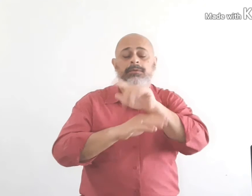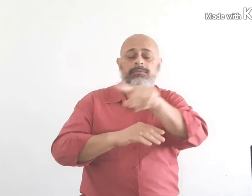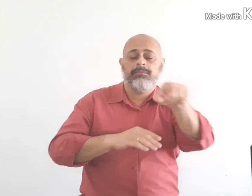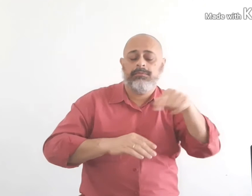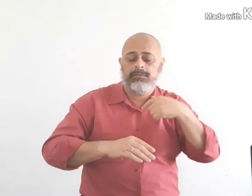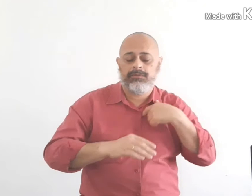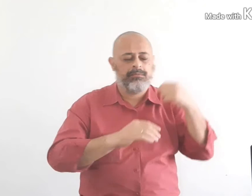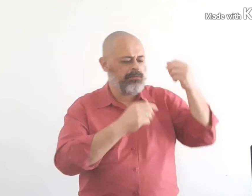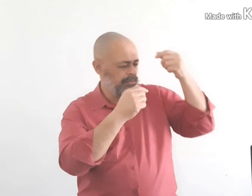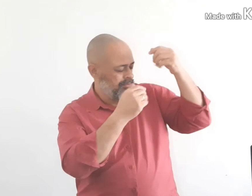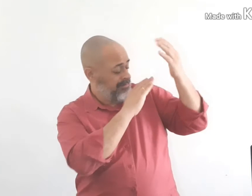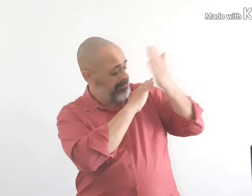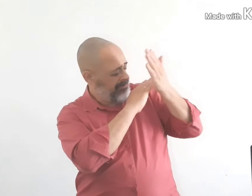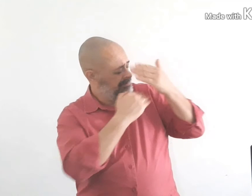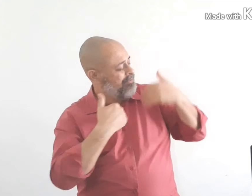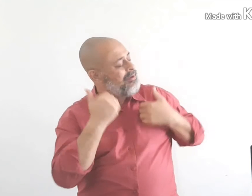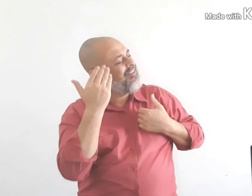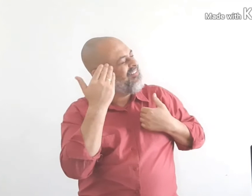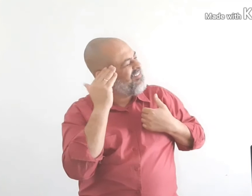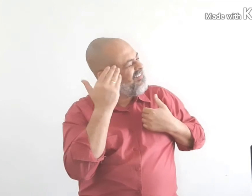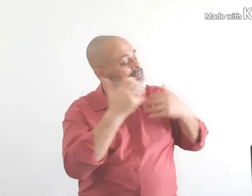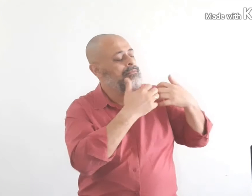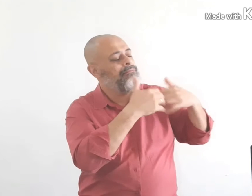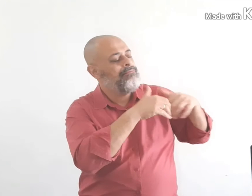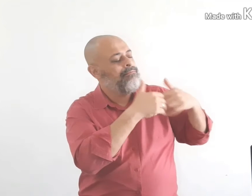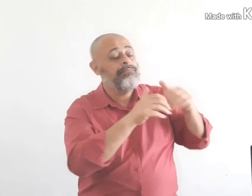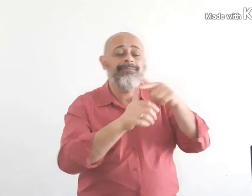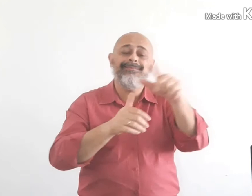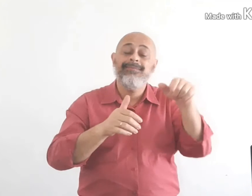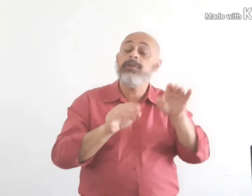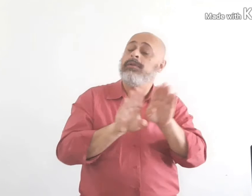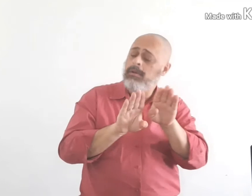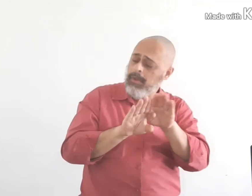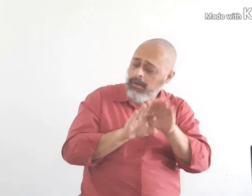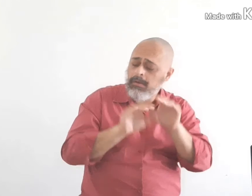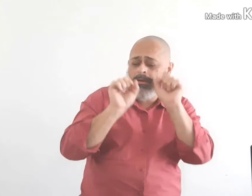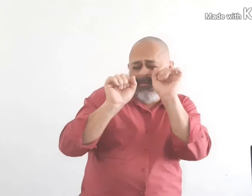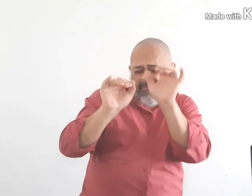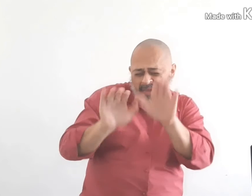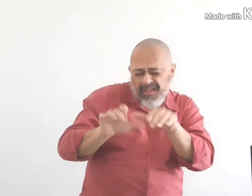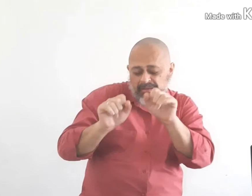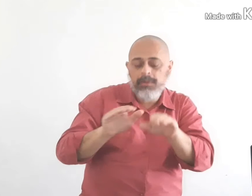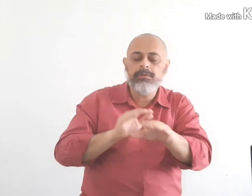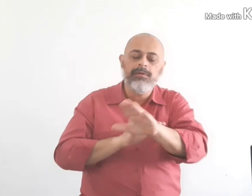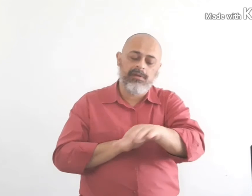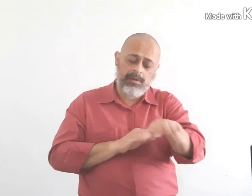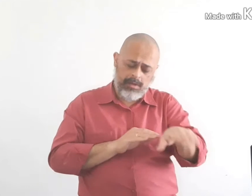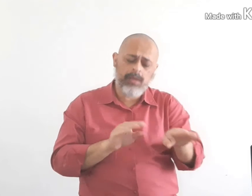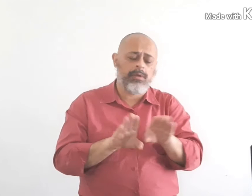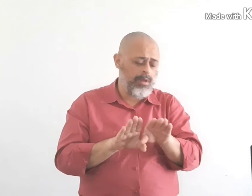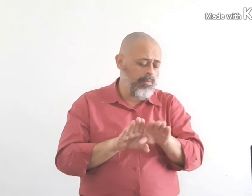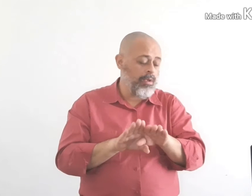Senhor, que nós compreendamos a Tua palavra. Age também na mente das nossas crianças que estão desenhando agora, Senhor. Traz a